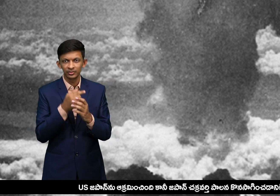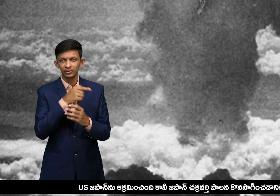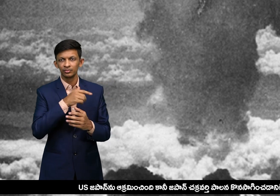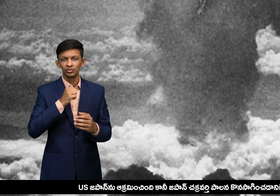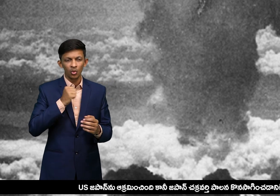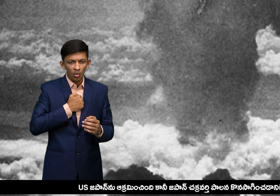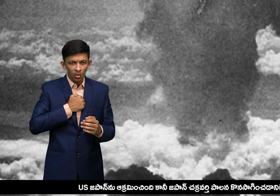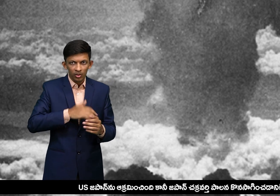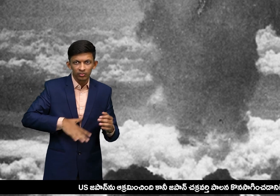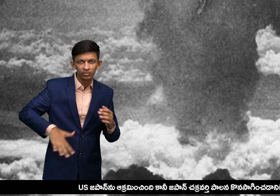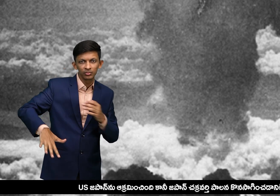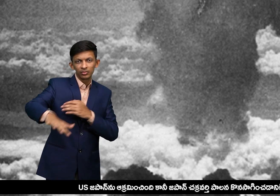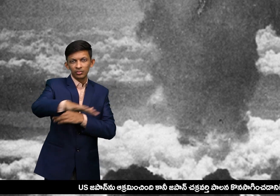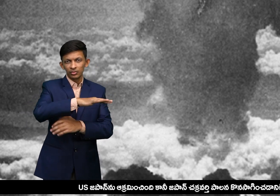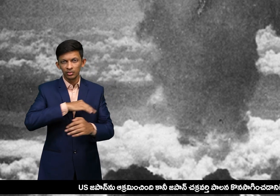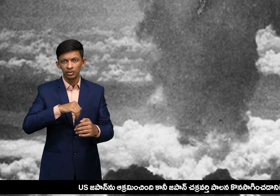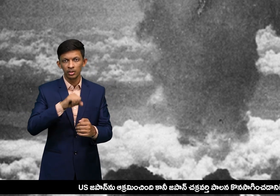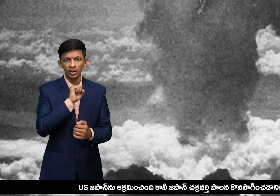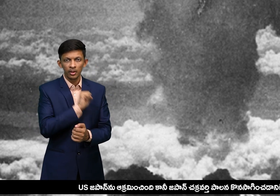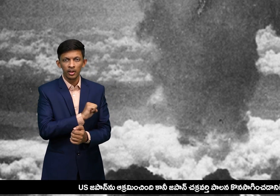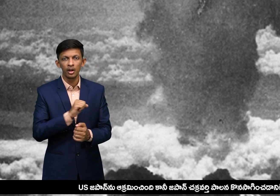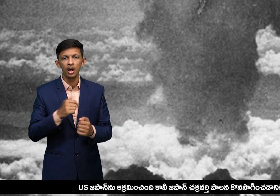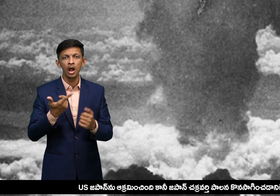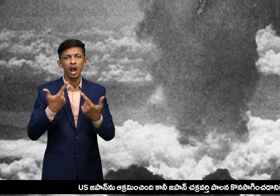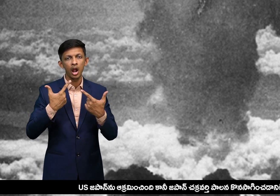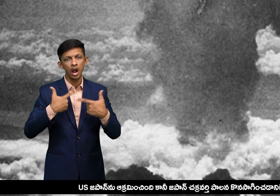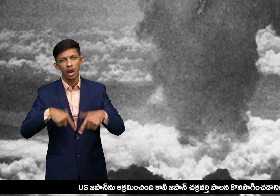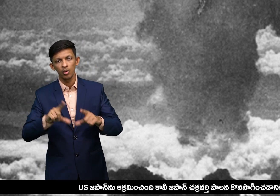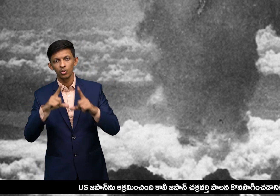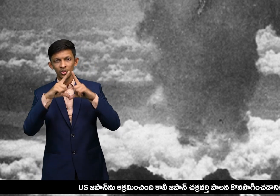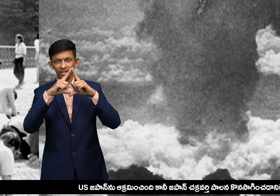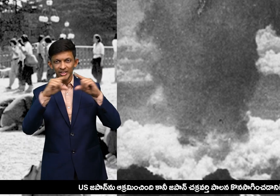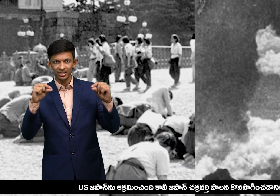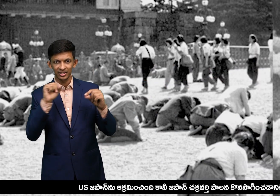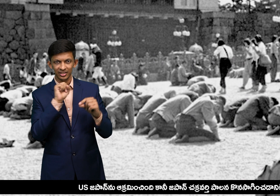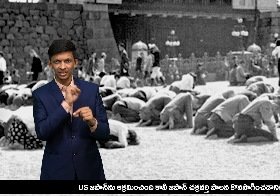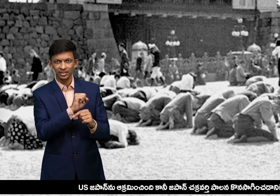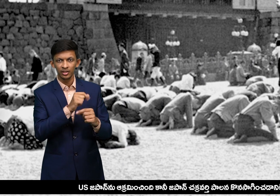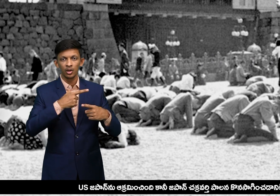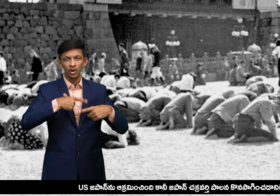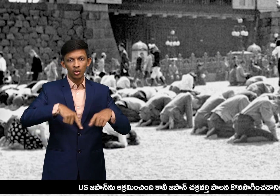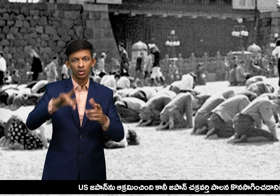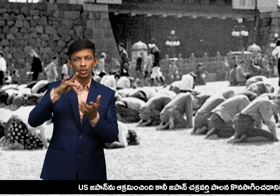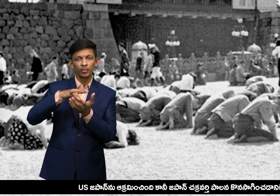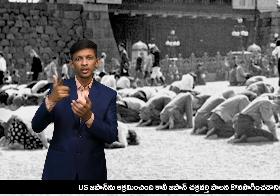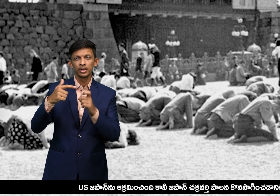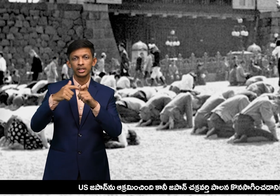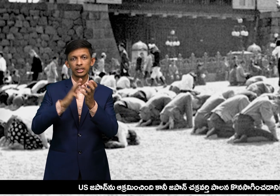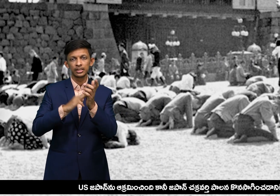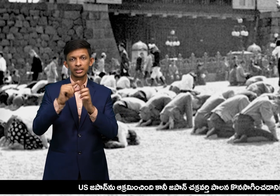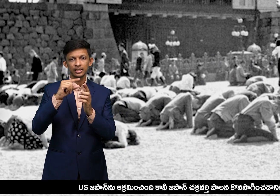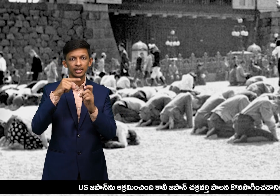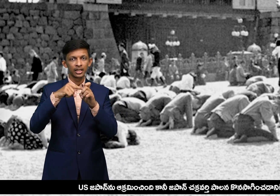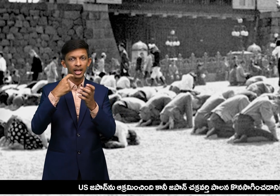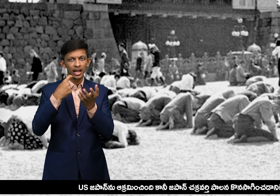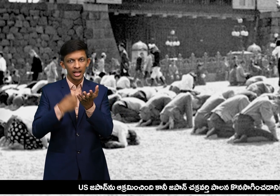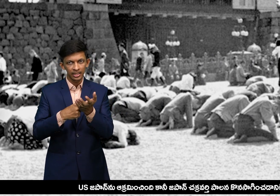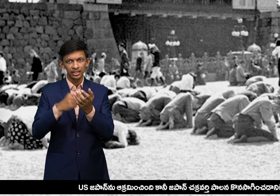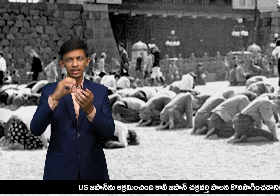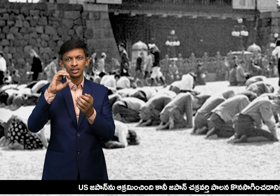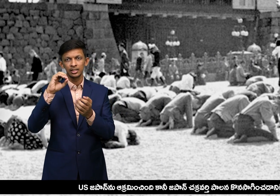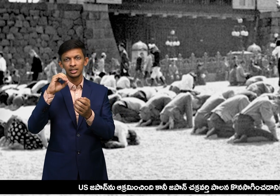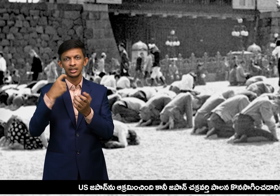యుఎస్ జపాన్ను ఆక్రమించింది కానీ జపాన్ చక్రవర్తి పాలన కొనసాగించడానికి అనుమతించింది.